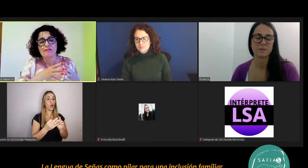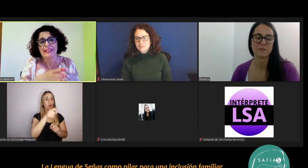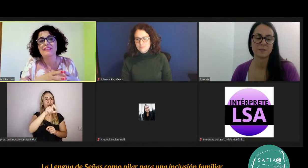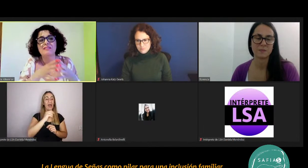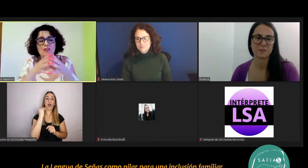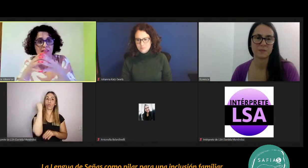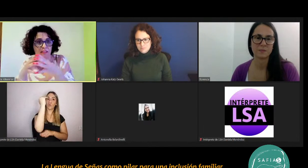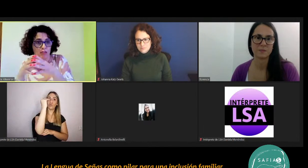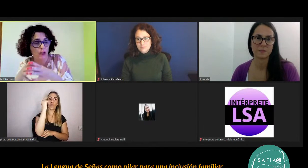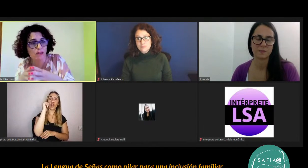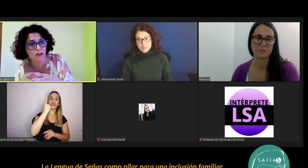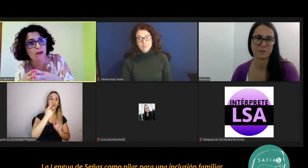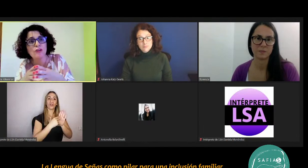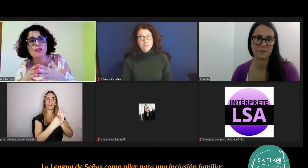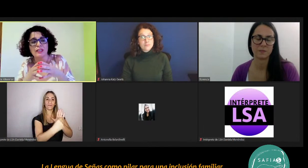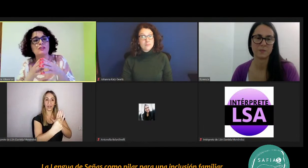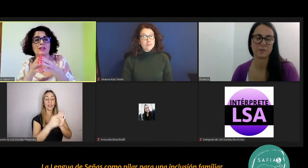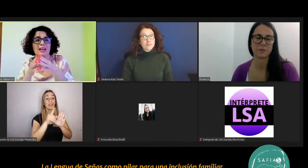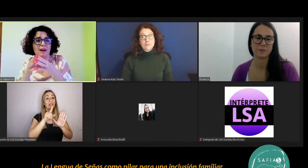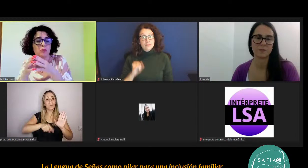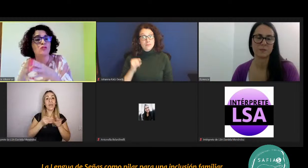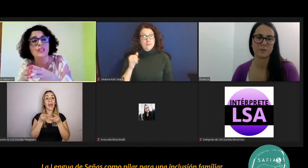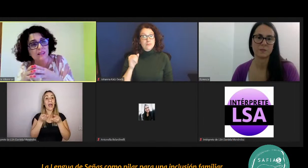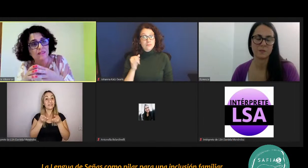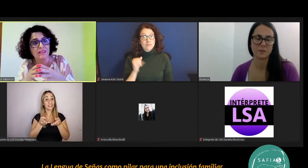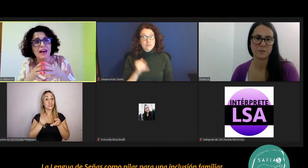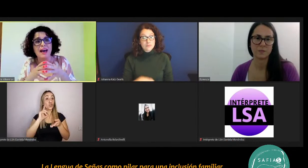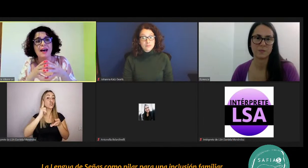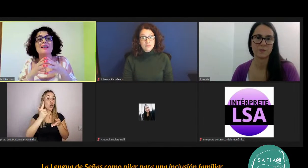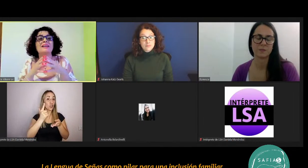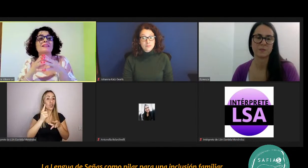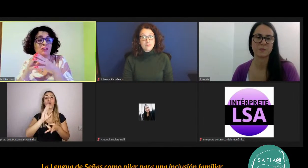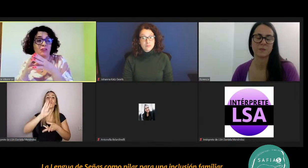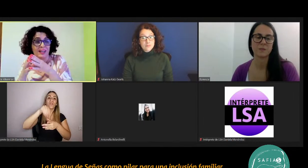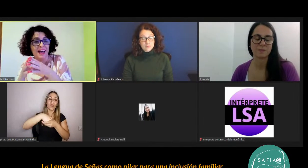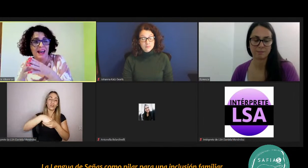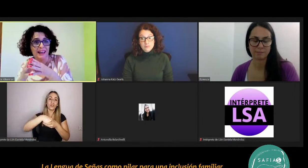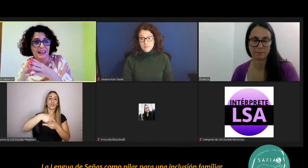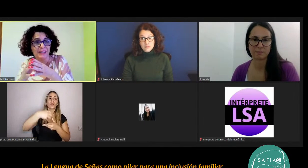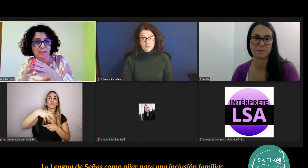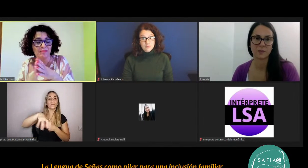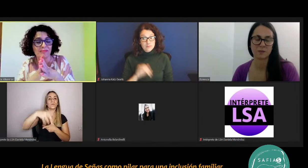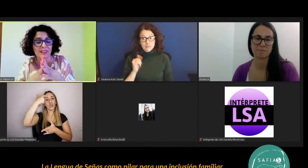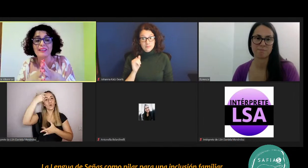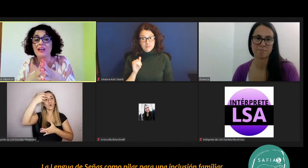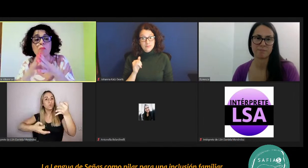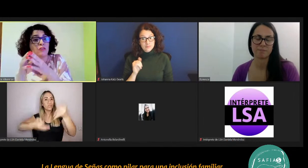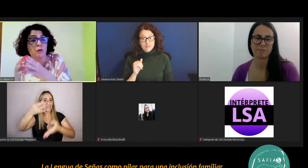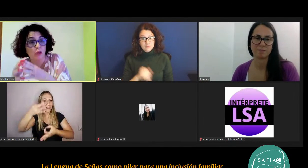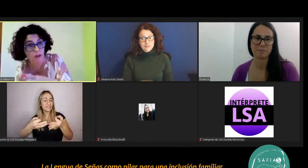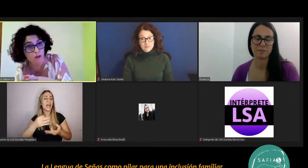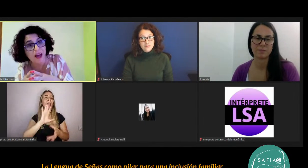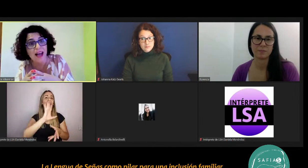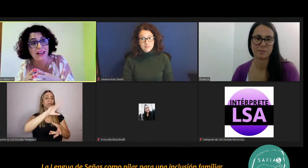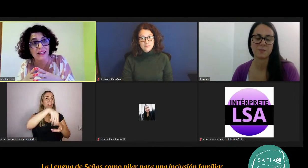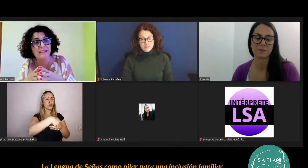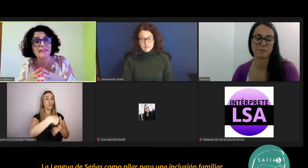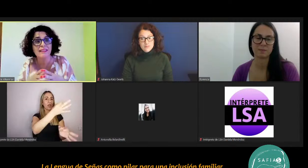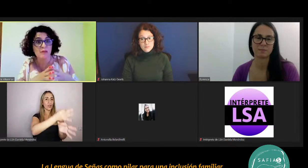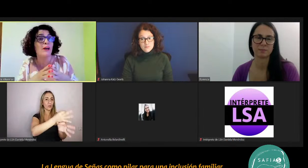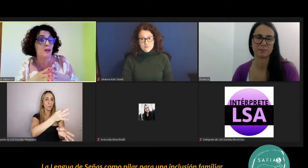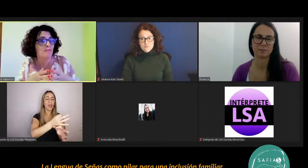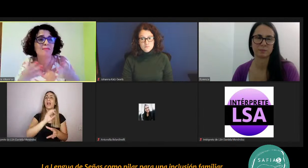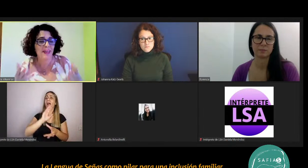los referentes y los asesores sordos dentro de la justicia, dentro de los medios